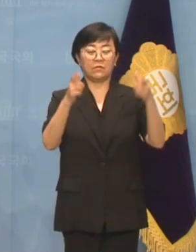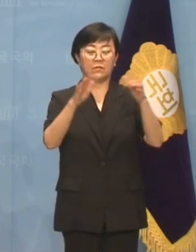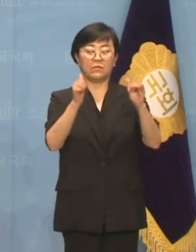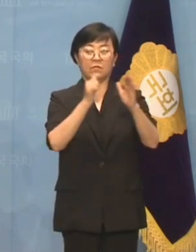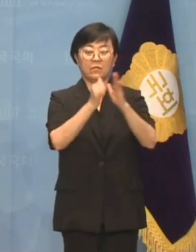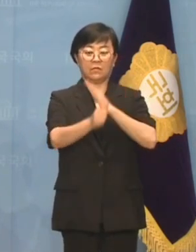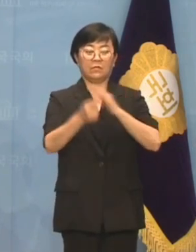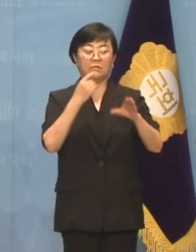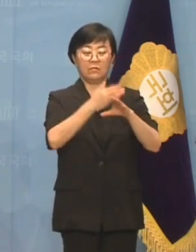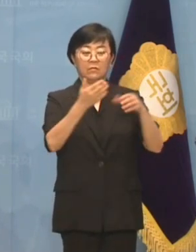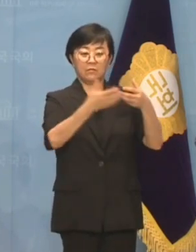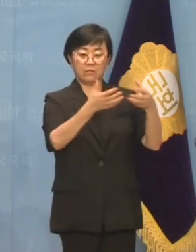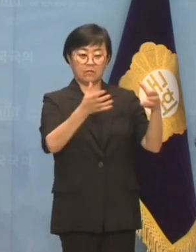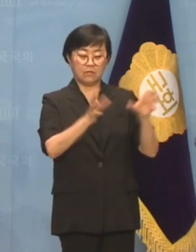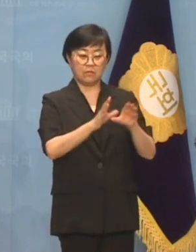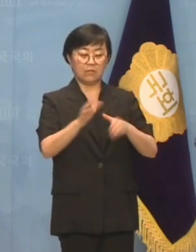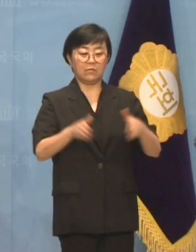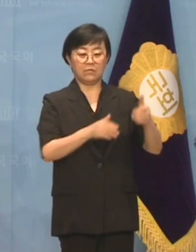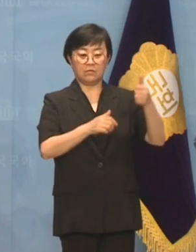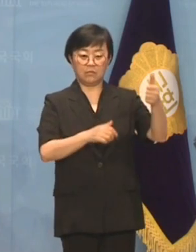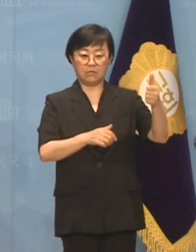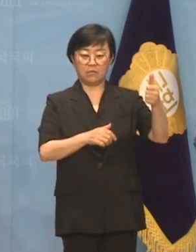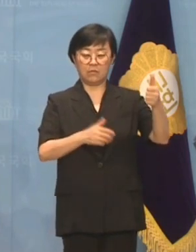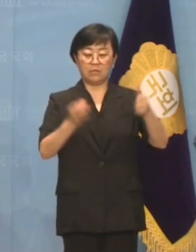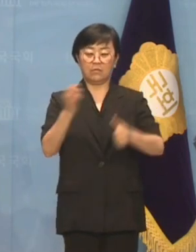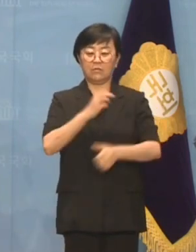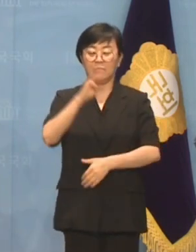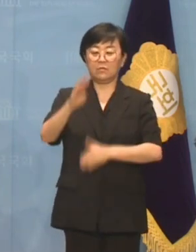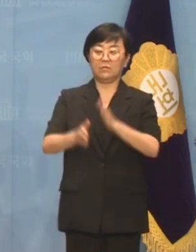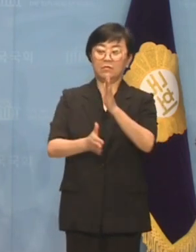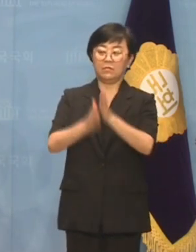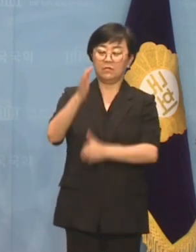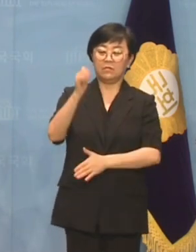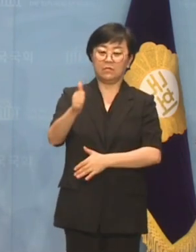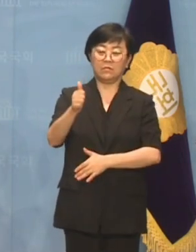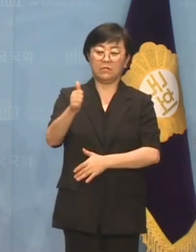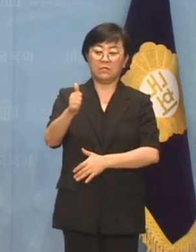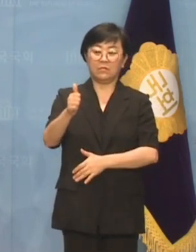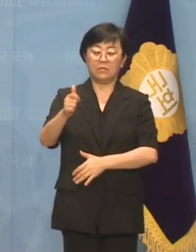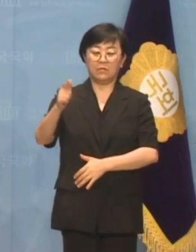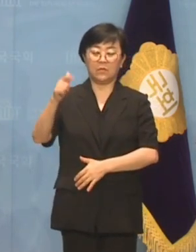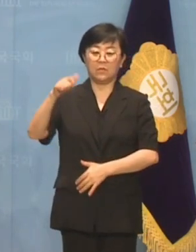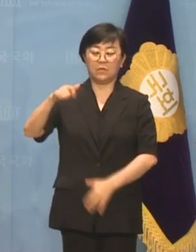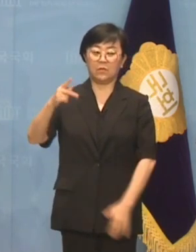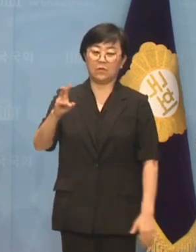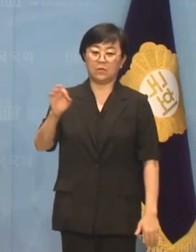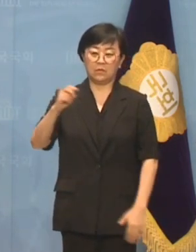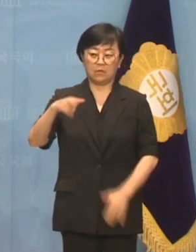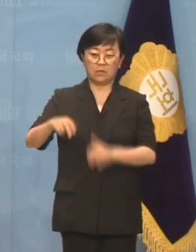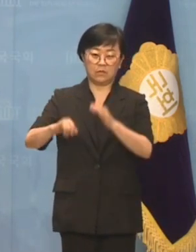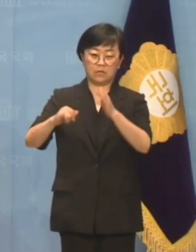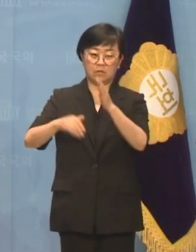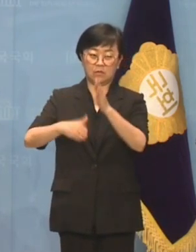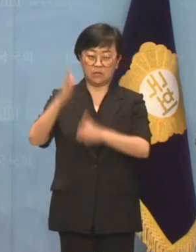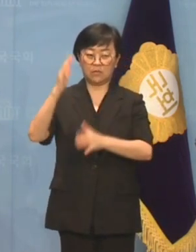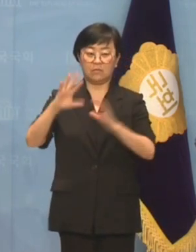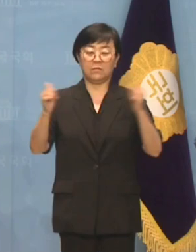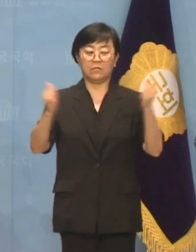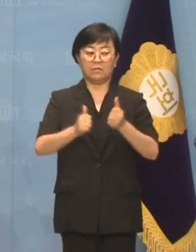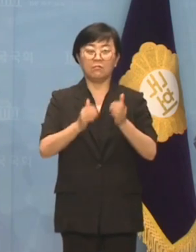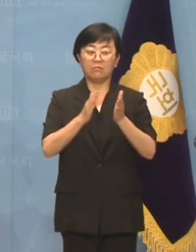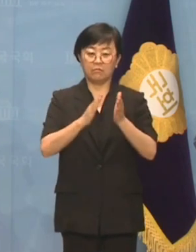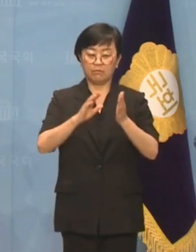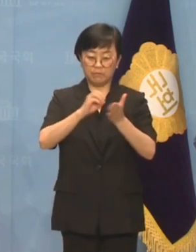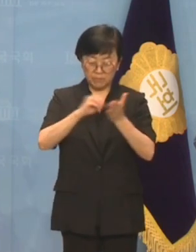경기도민을 대표하는 더불어민주당 경기도지사와 부천시장 그리고 고양시와 부천시 국회의원들을